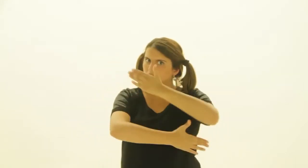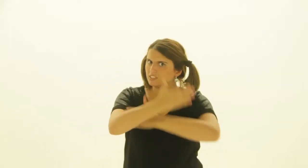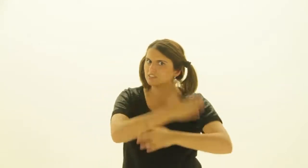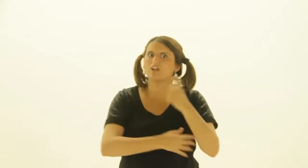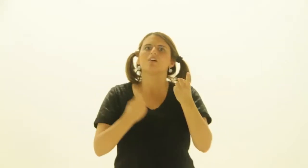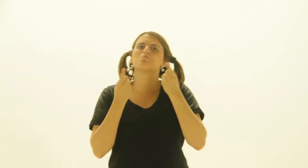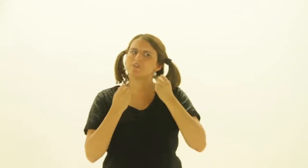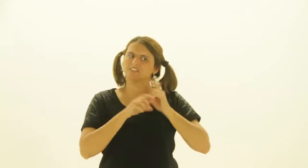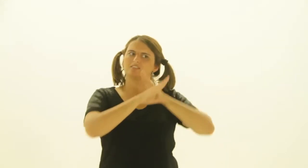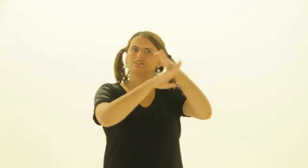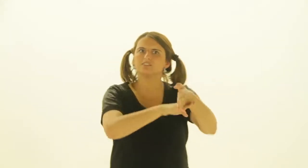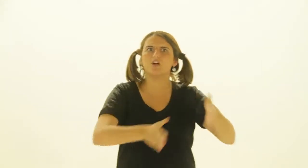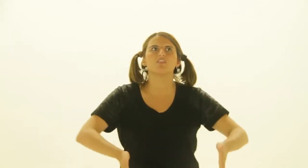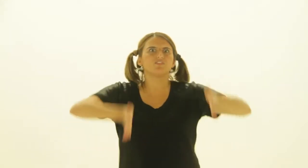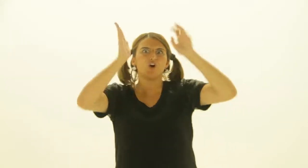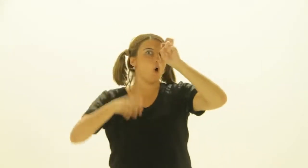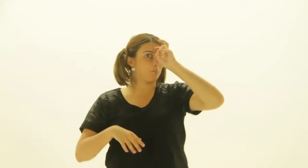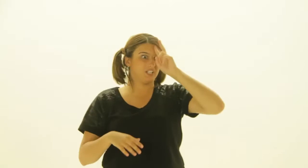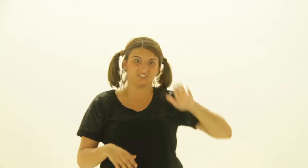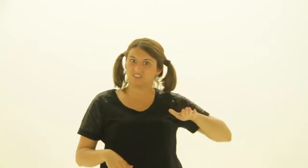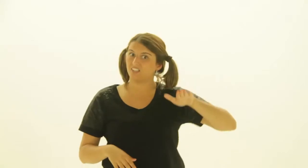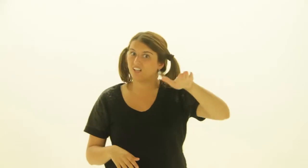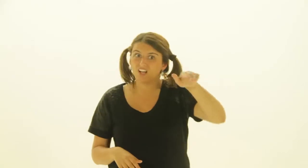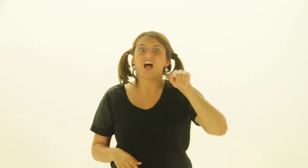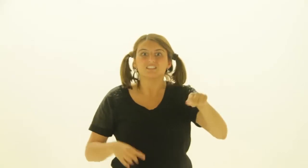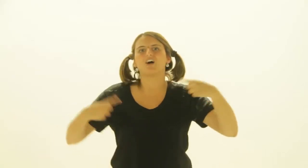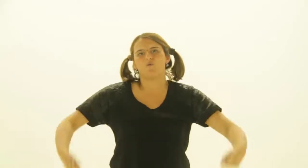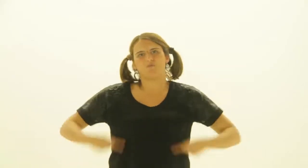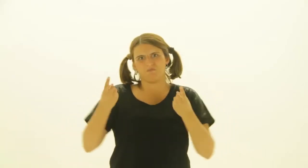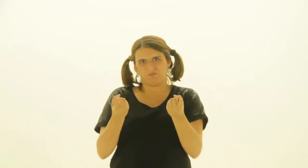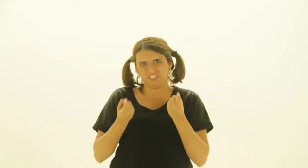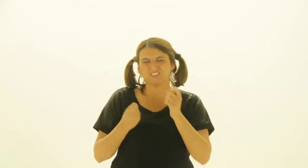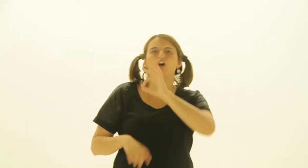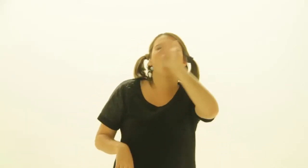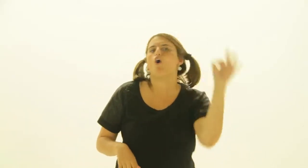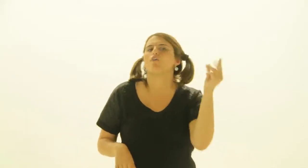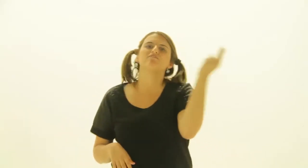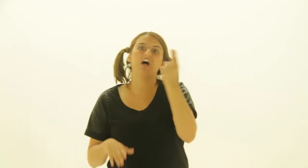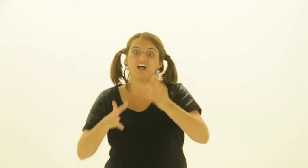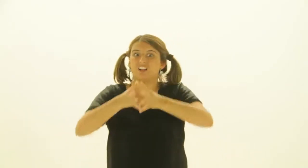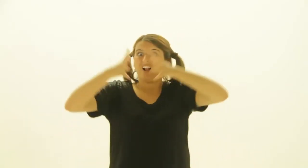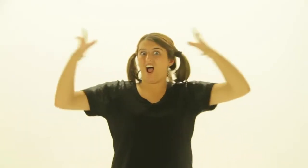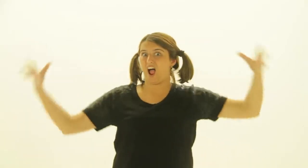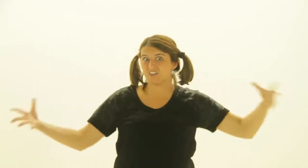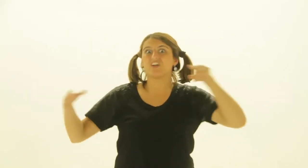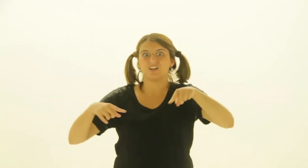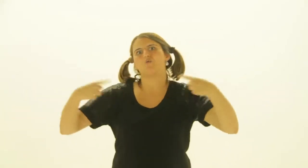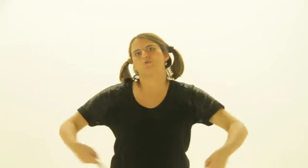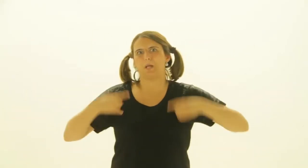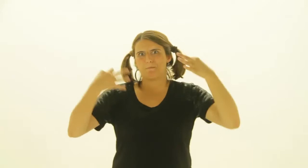necesita ir a un hospital, tiene silla de ruedas, necesita rampas, un baño más grande, porque tiene que ser especial.